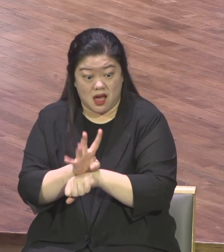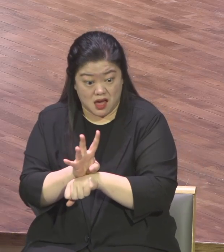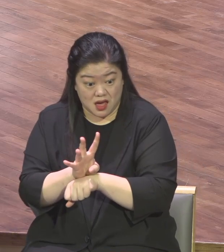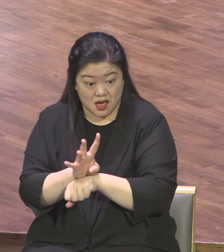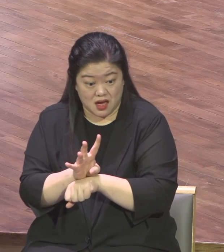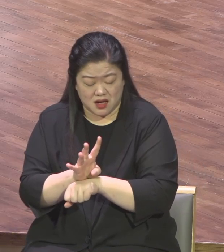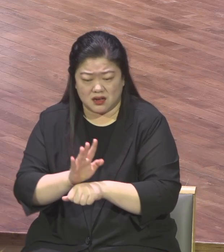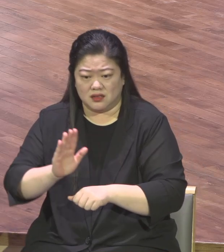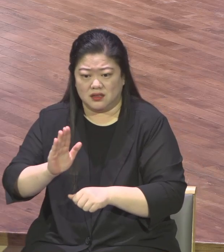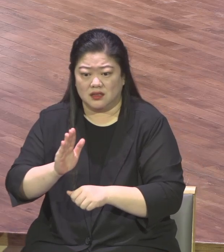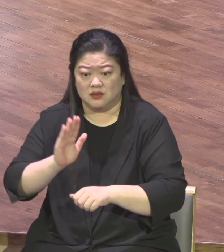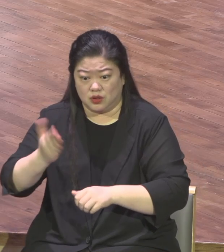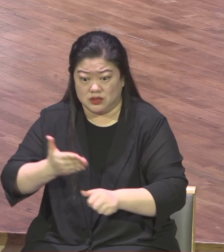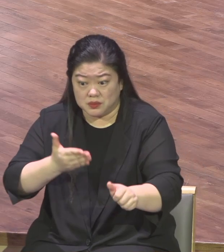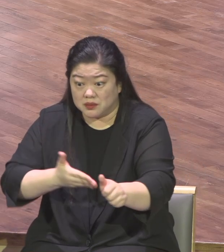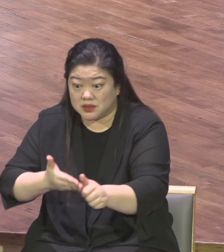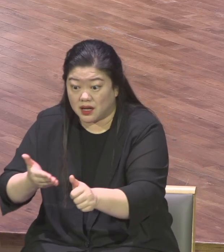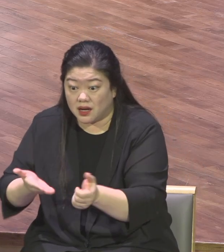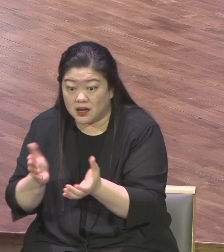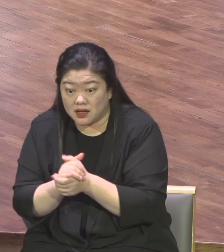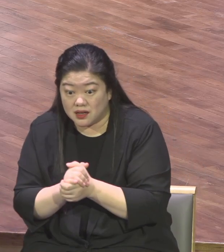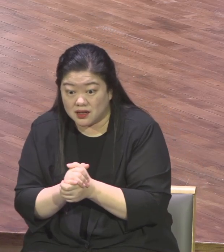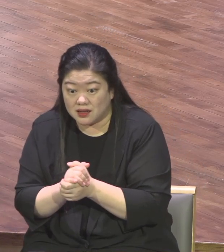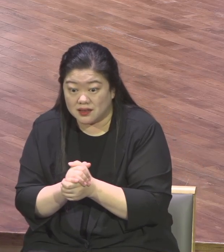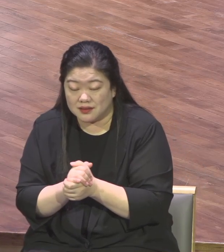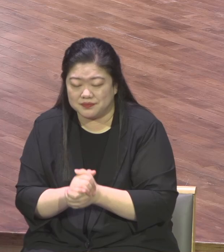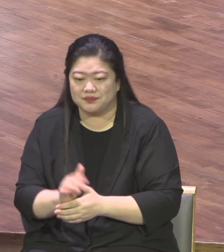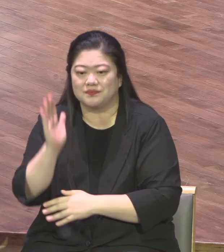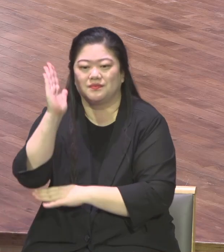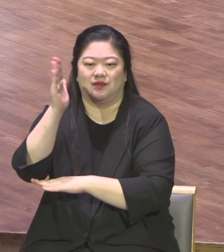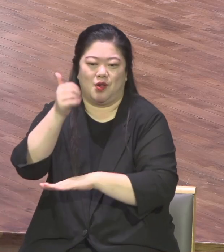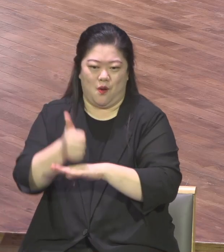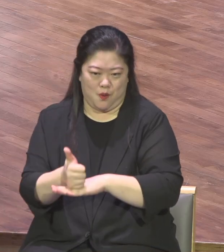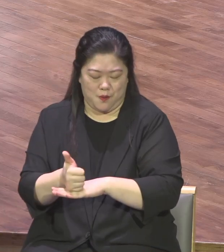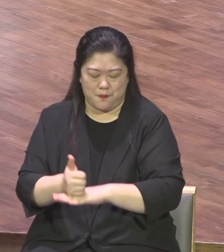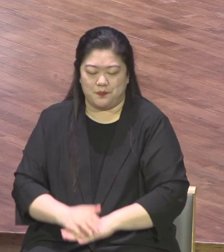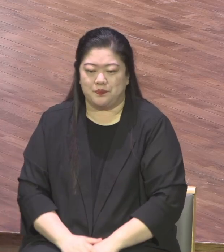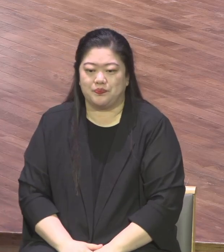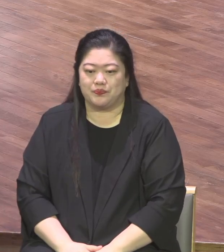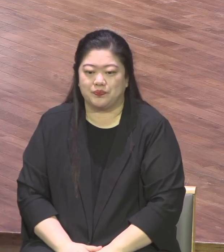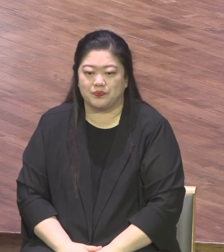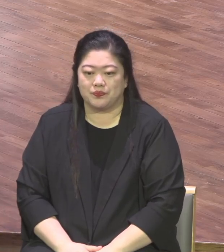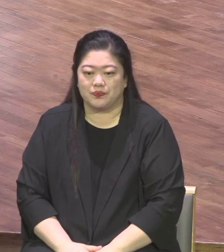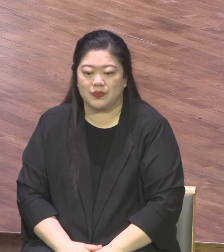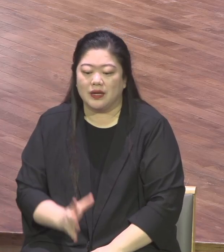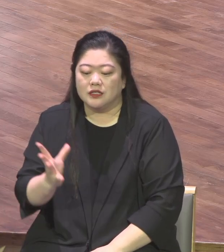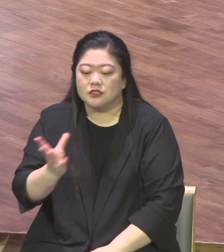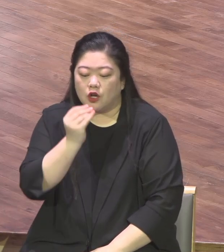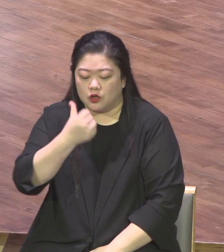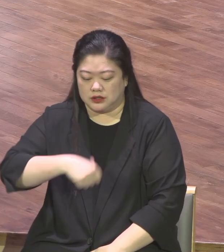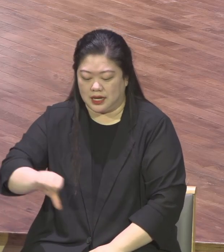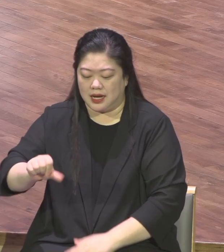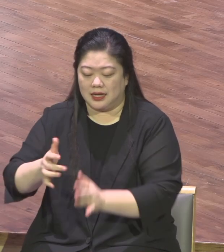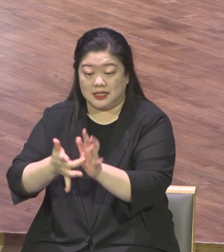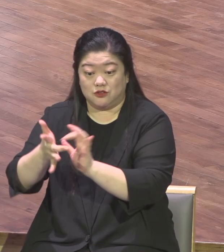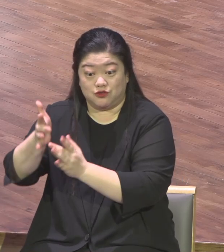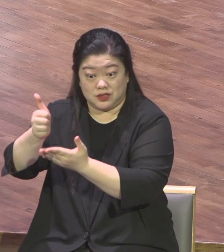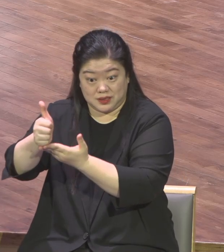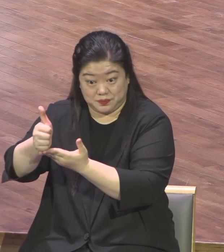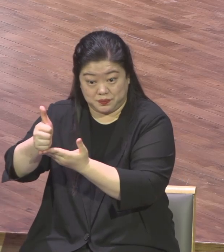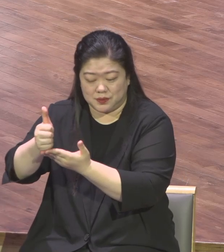확장의 주역되기를 점으로 축복합니다. 결론입니다. 오늘 말씀 통해 성자 예수님 우리에게 주신 헤븐의 블레싱이